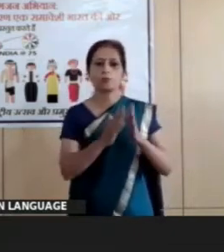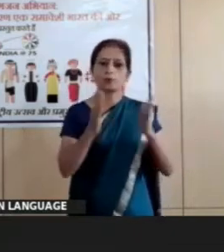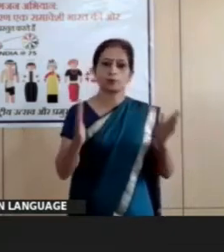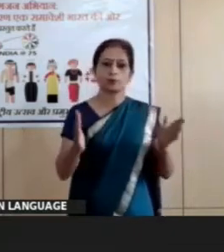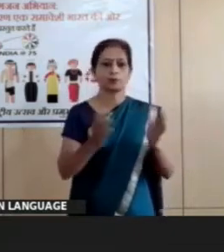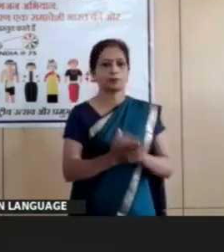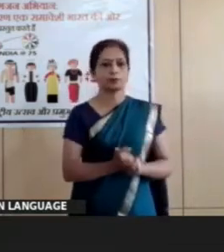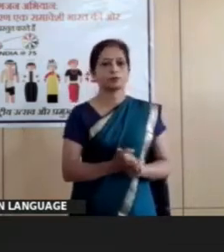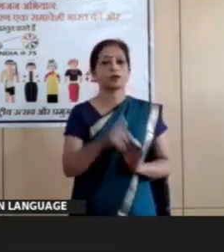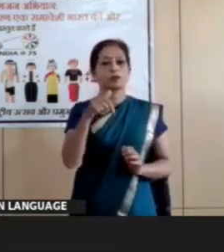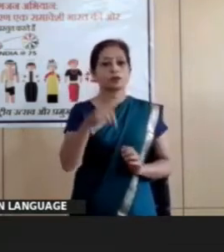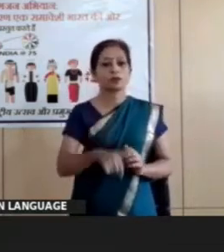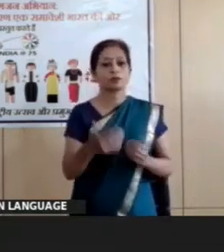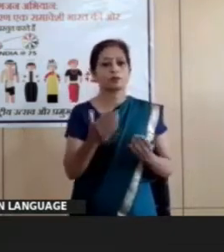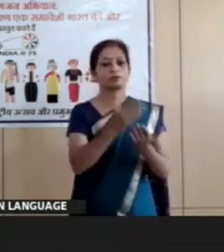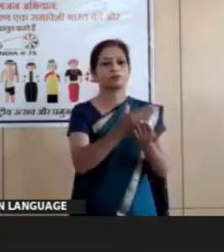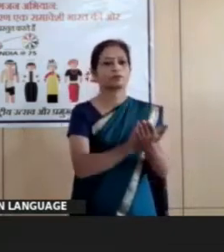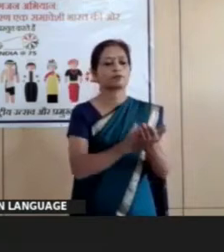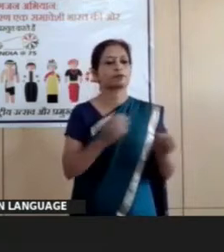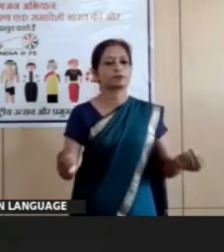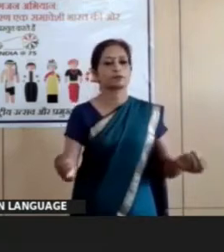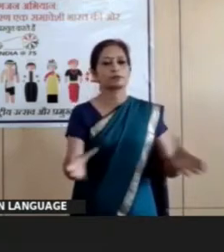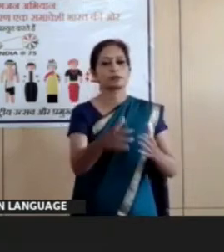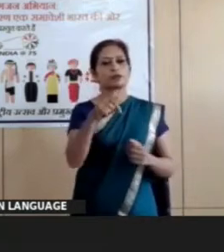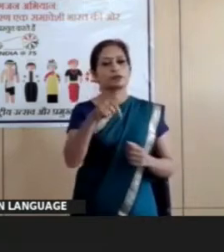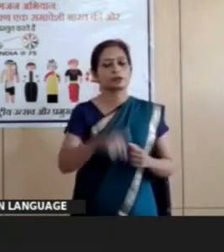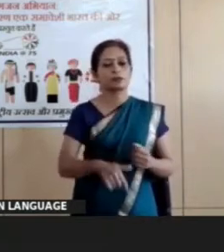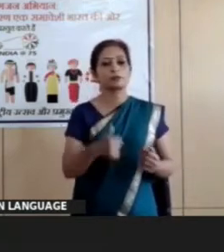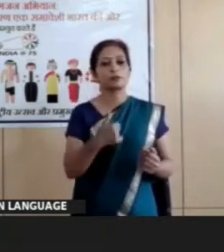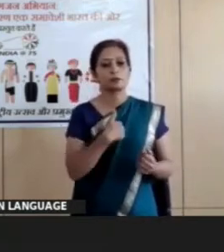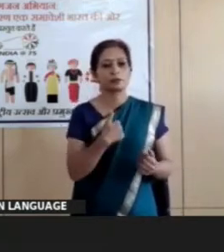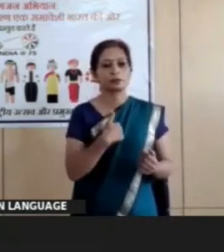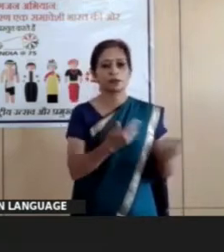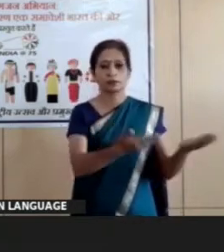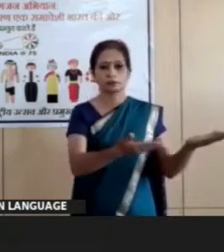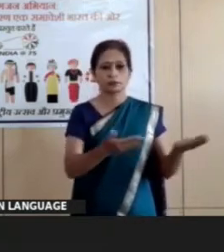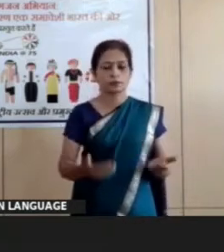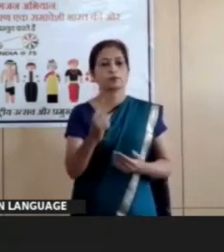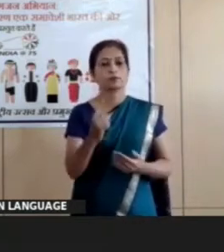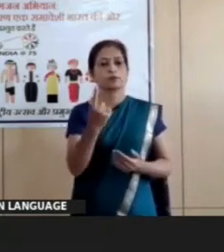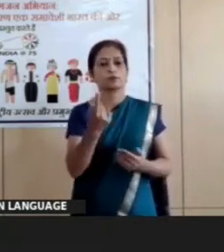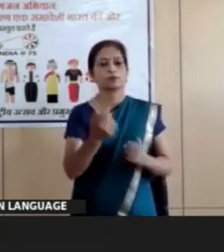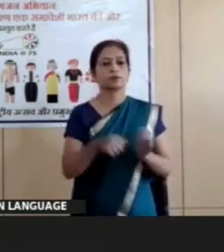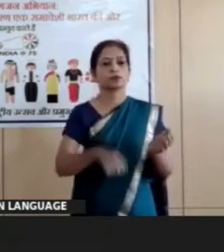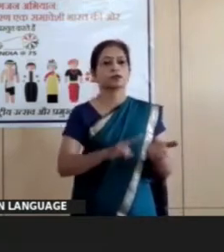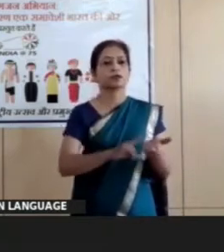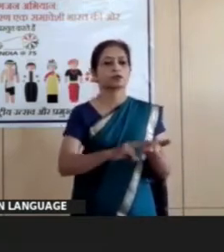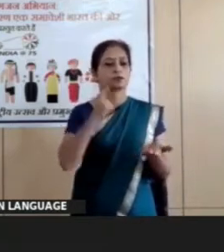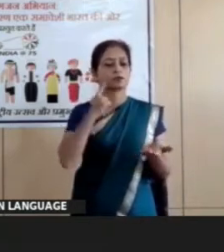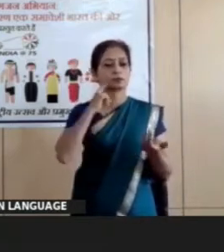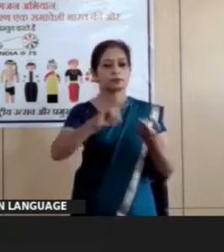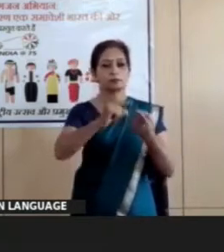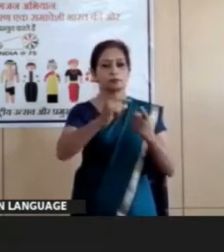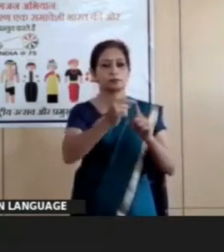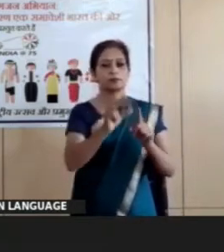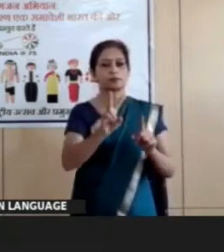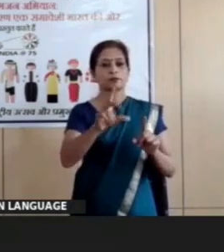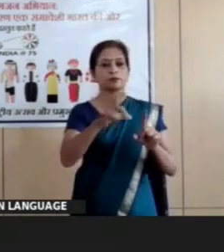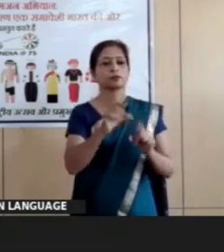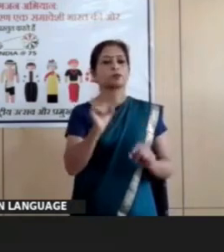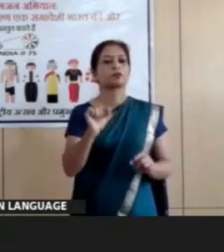बहुत स्वागत करती हूं। और अब कार्यक्रम का शुभारंभ हो, इसके लिए मैं आमंत्रित करना चाहूंगी NIEPVD के